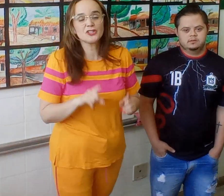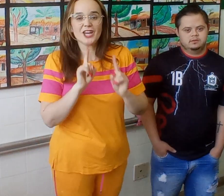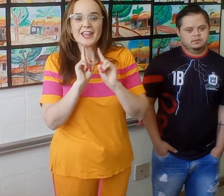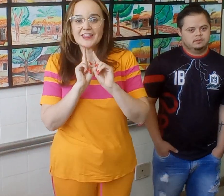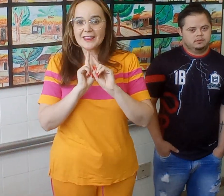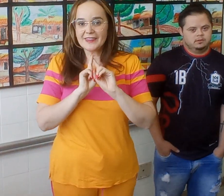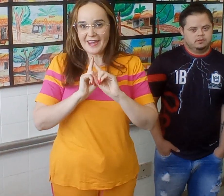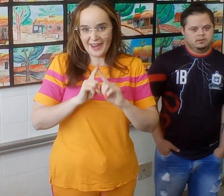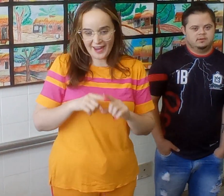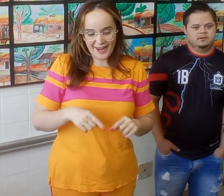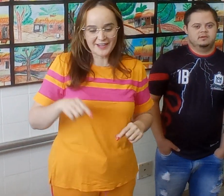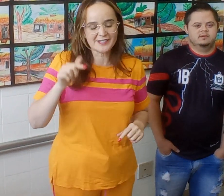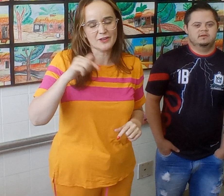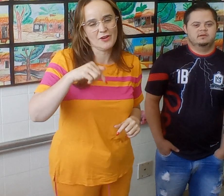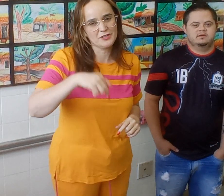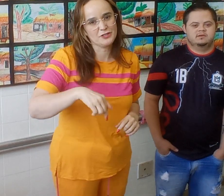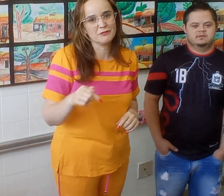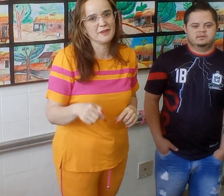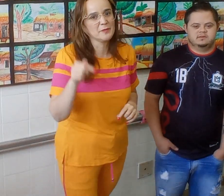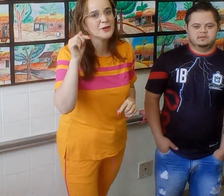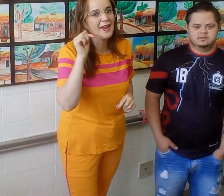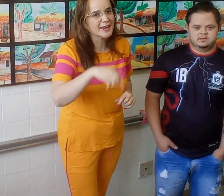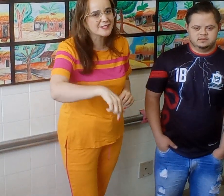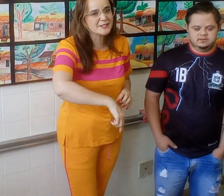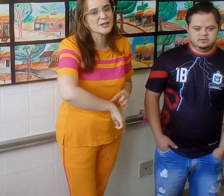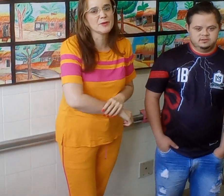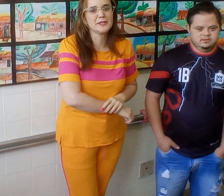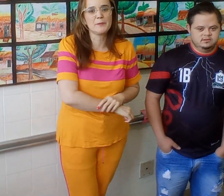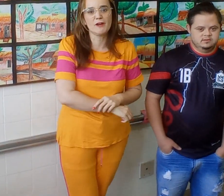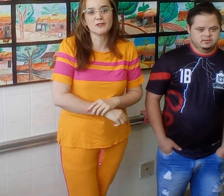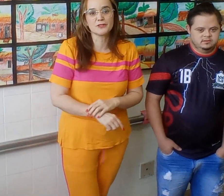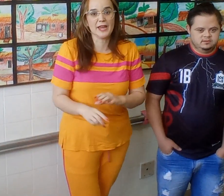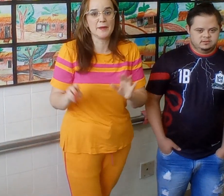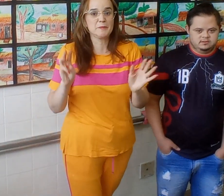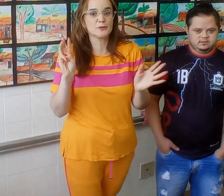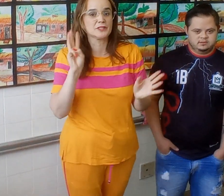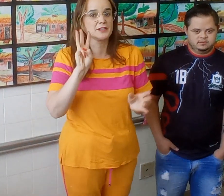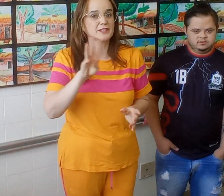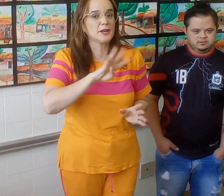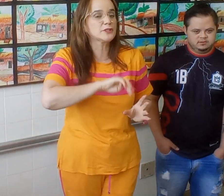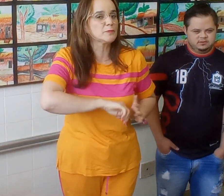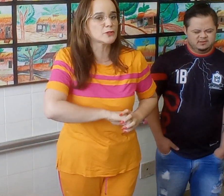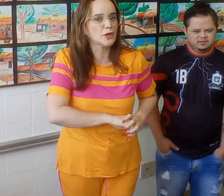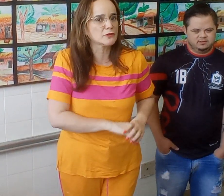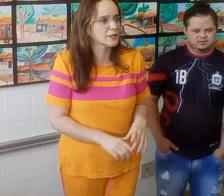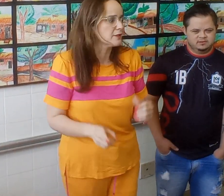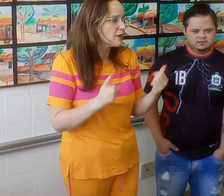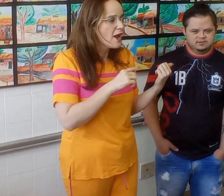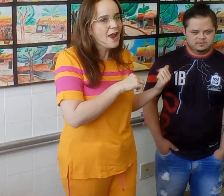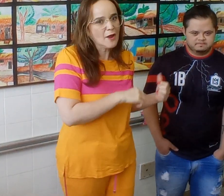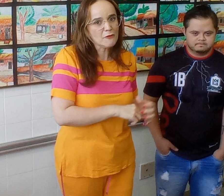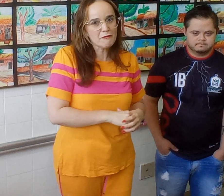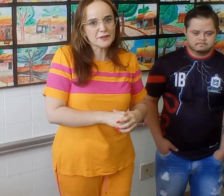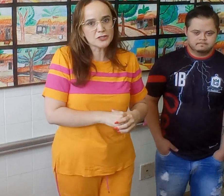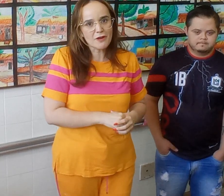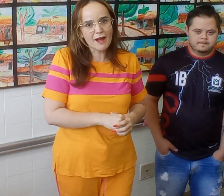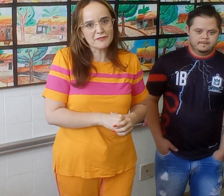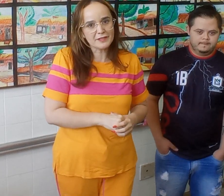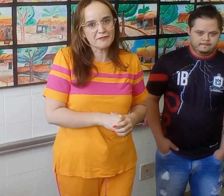dia 10 agora de novembro. Esta semana a prova do SAEB para os terceiros e para os nonos anos é o convite que o Rafa está